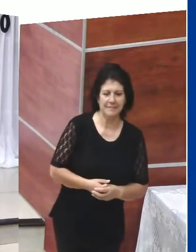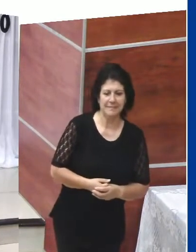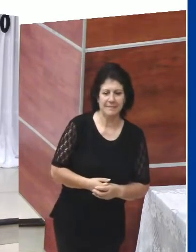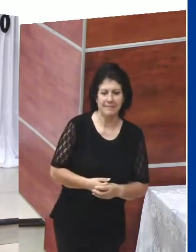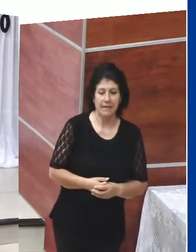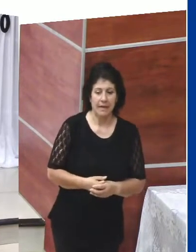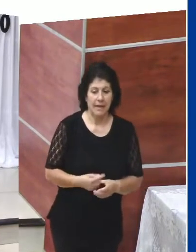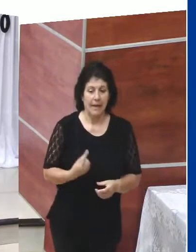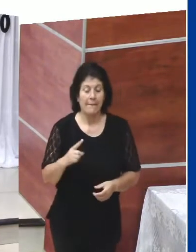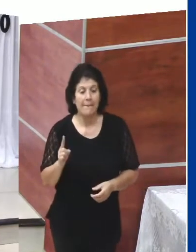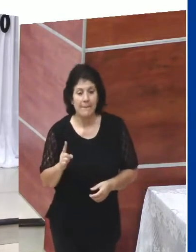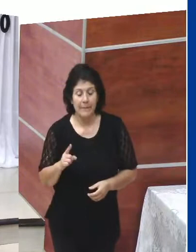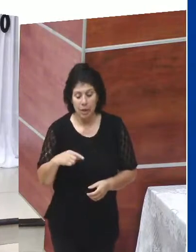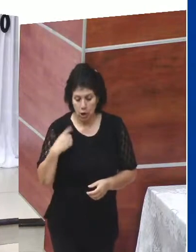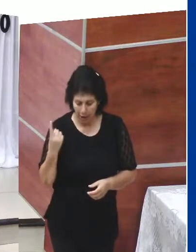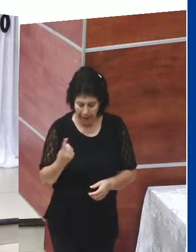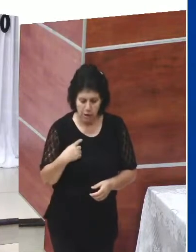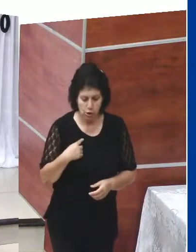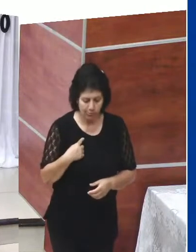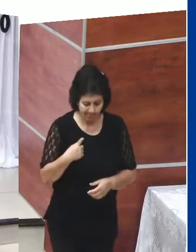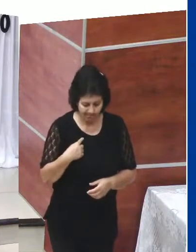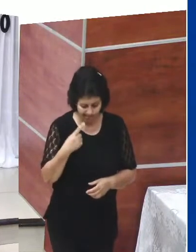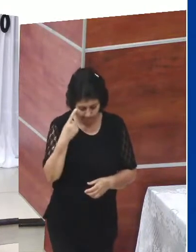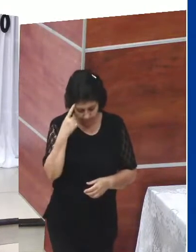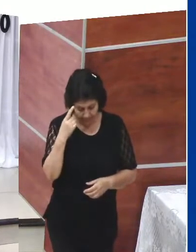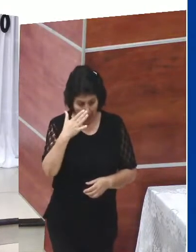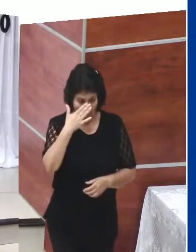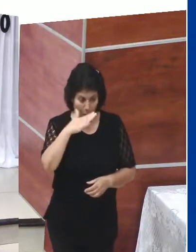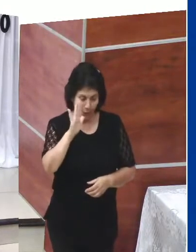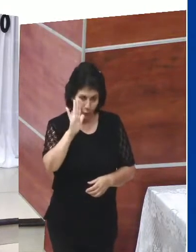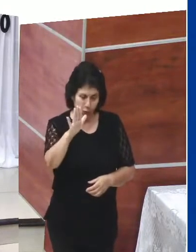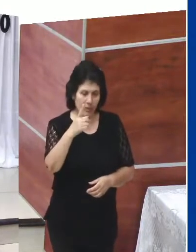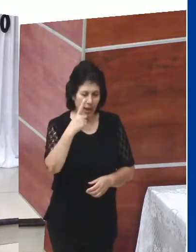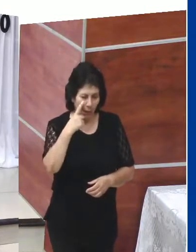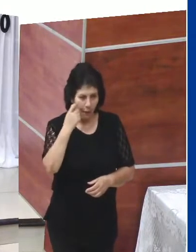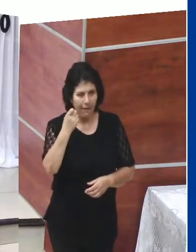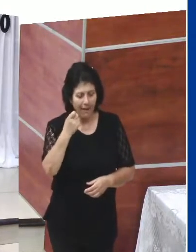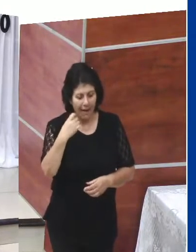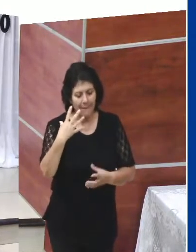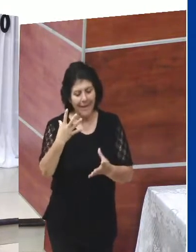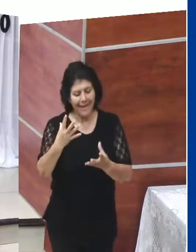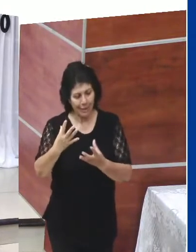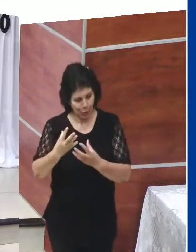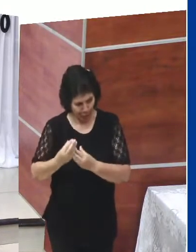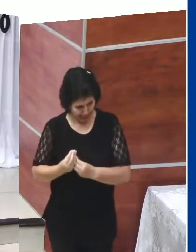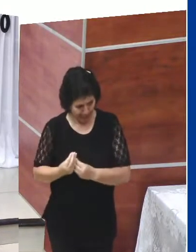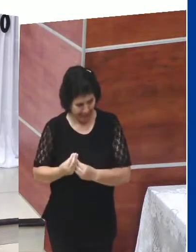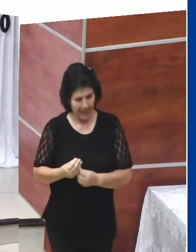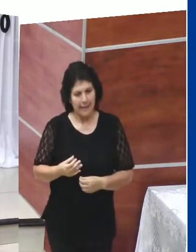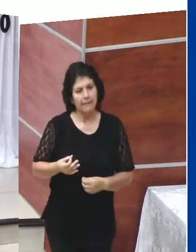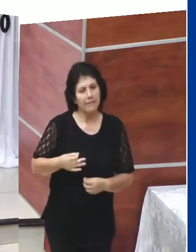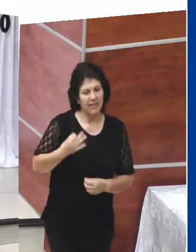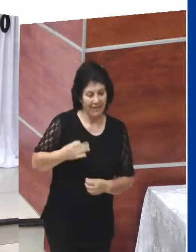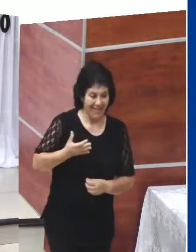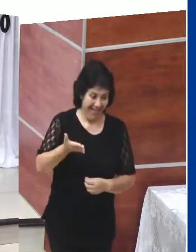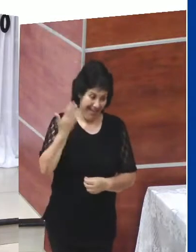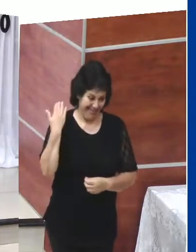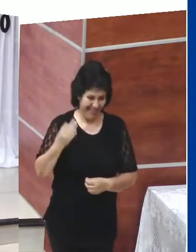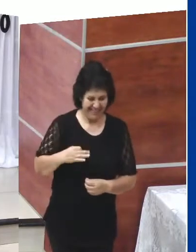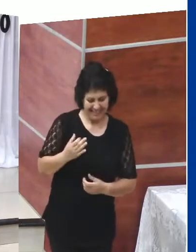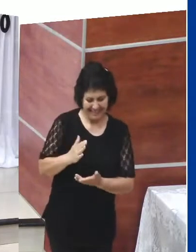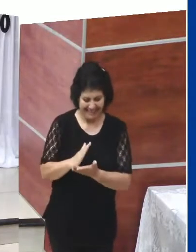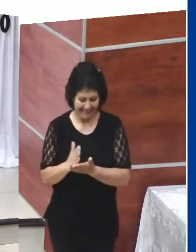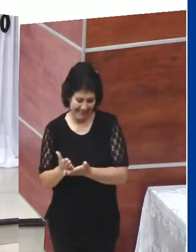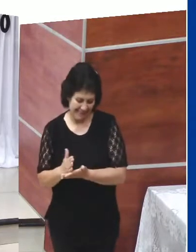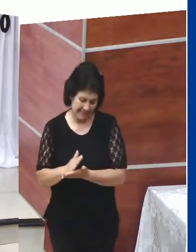Pero todo eso ha enriquecido mi vida. Y he visto cómo Dios ha cambiado malos hábitos por buenos